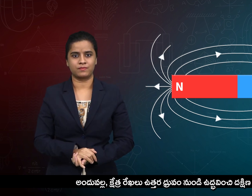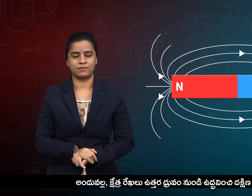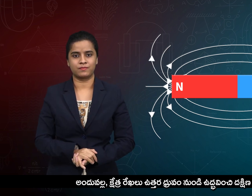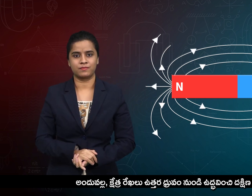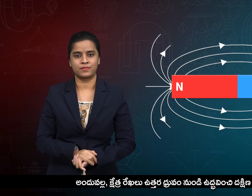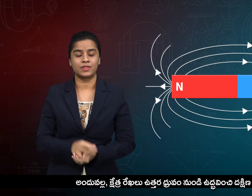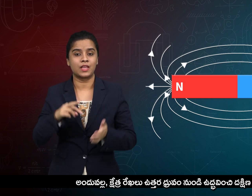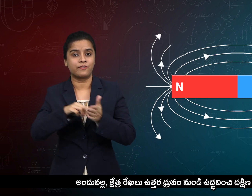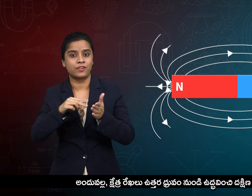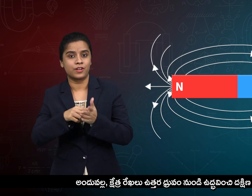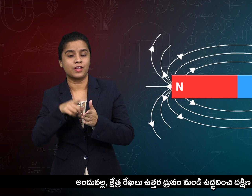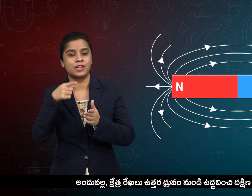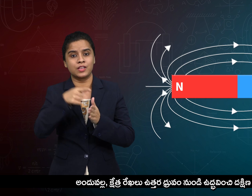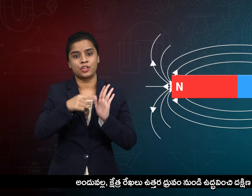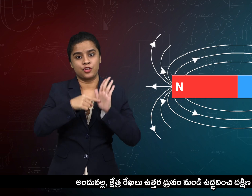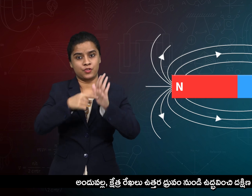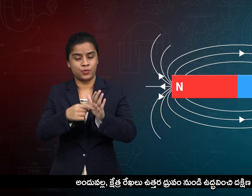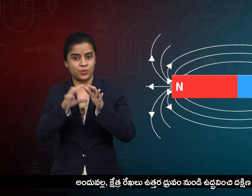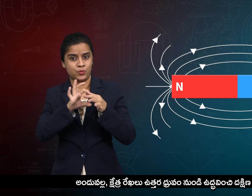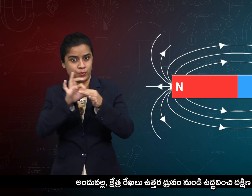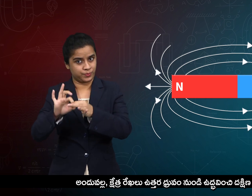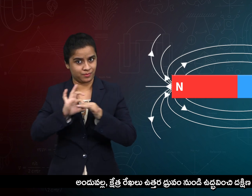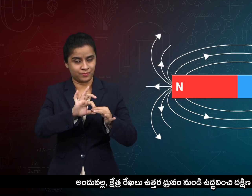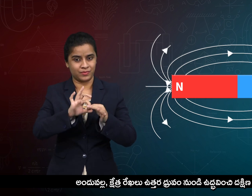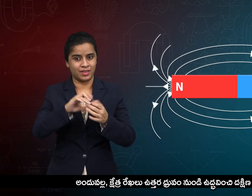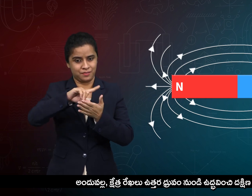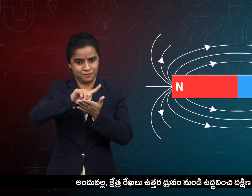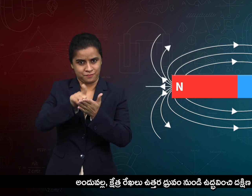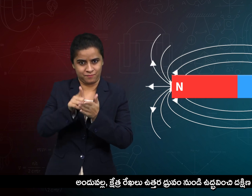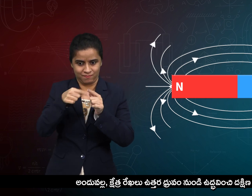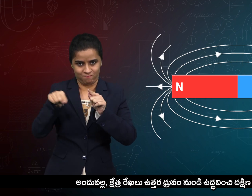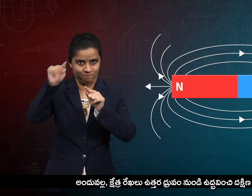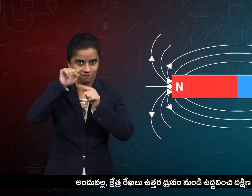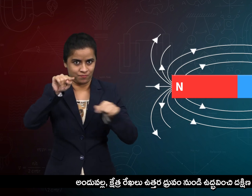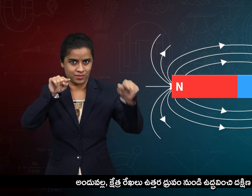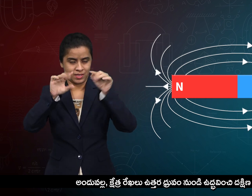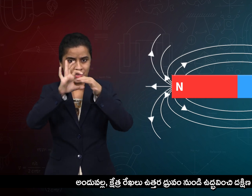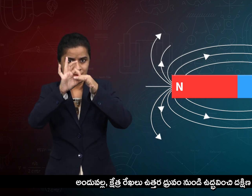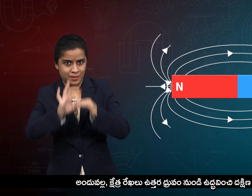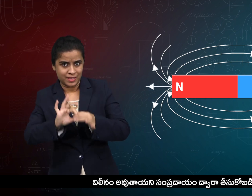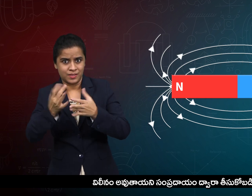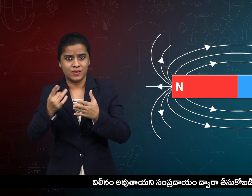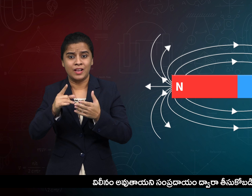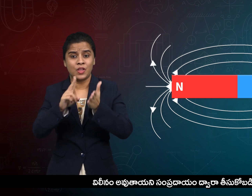అందువల్ల క్షేత్ర రేఖలు ఉత్తర ధ్రువం నుండి ఉద్భవించి దక్షిణ ధ్రువం వద్ద విలీనం